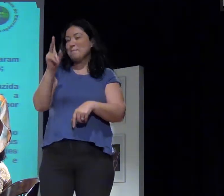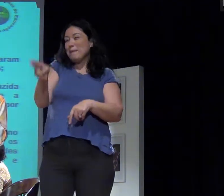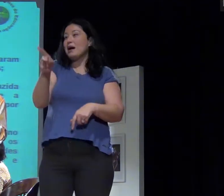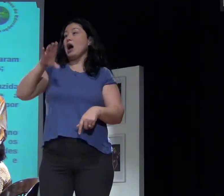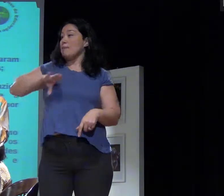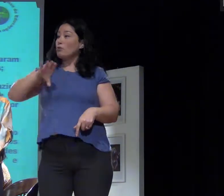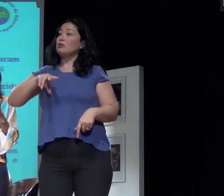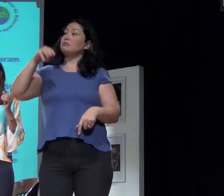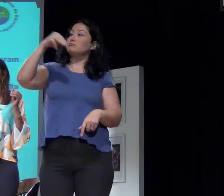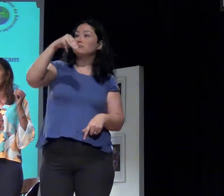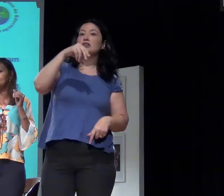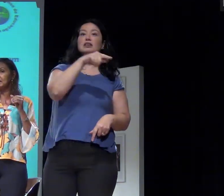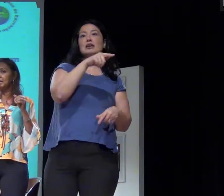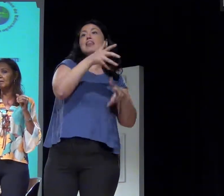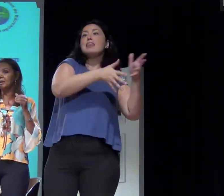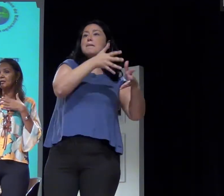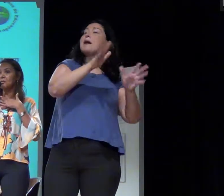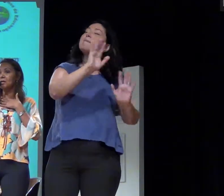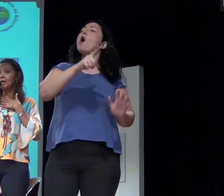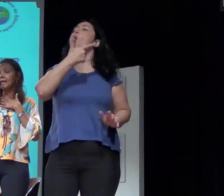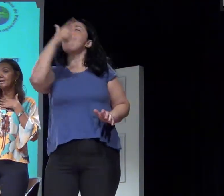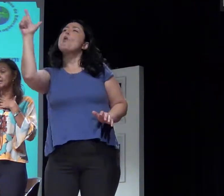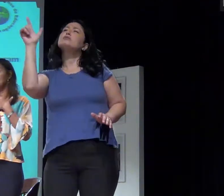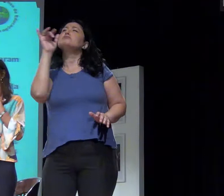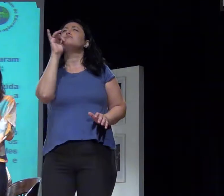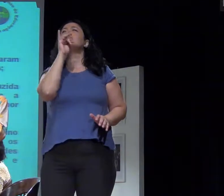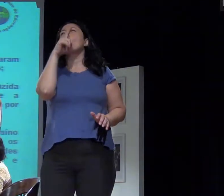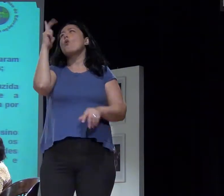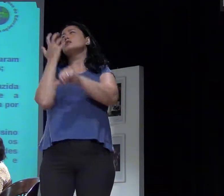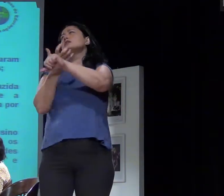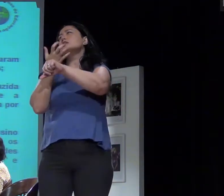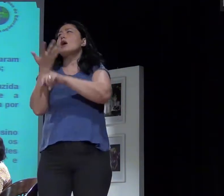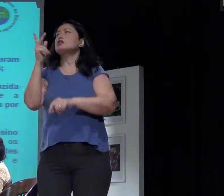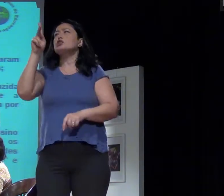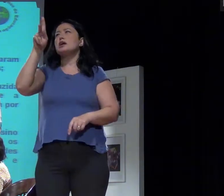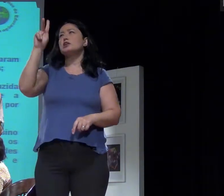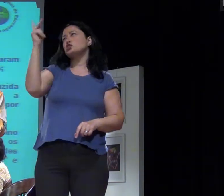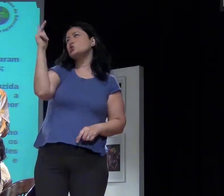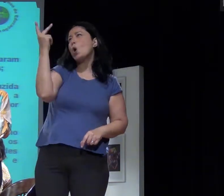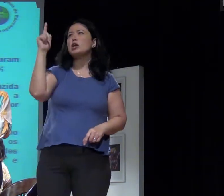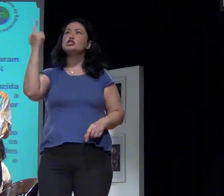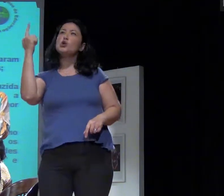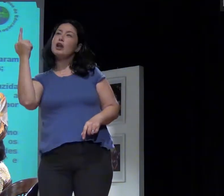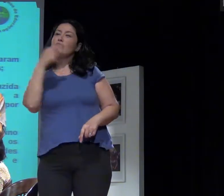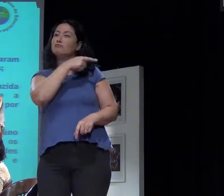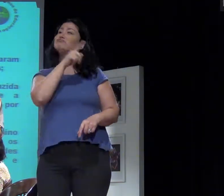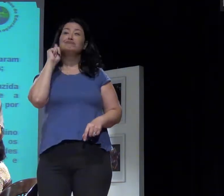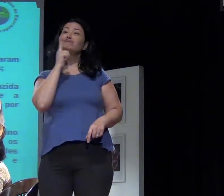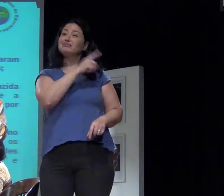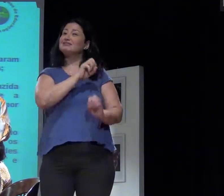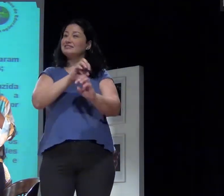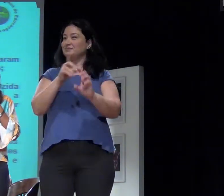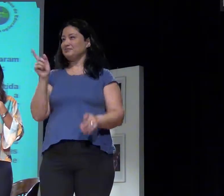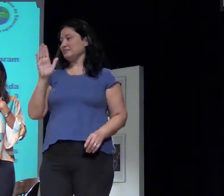só que ele também ensina outras disciplinas. No caso do meu colega, ele ensina História e Geografia. Aí ele chega para mim e diz assim: Meire,